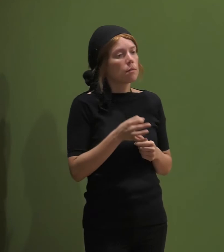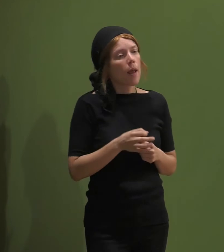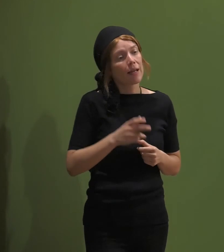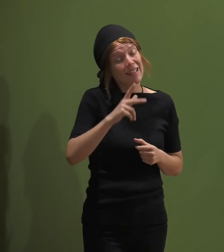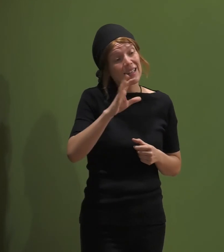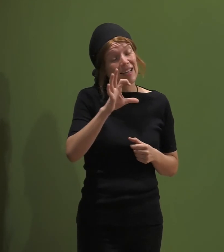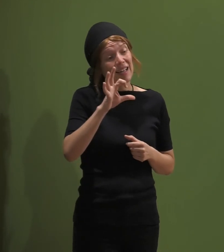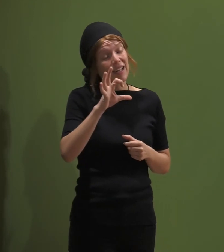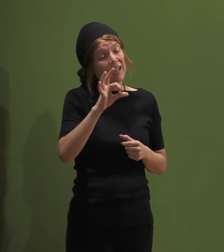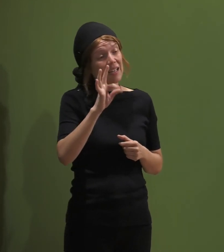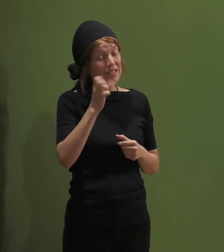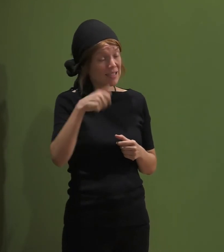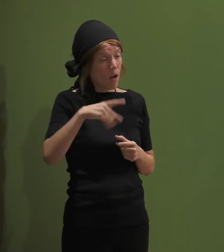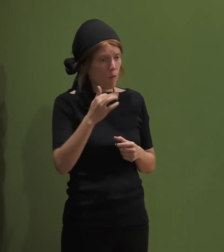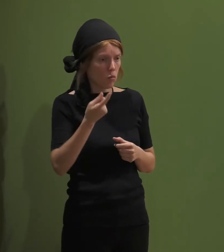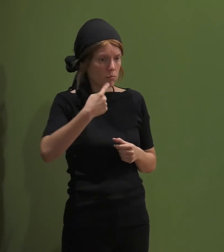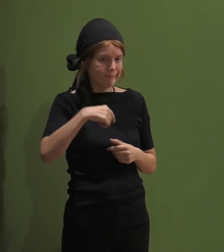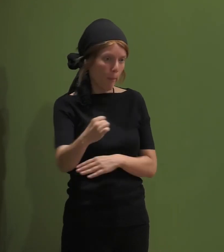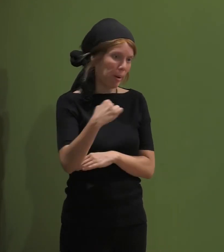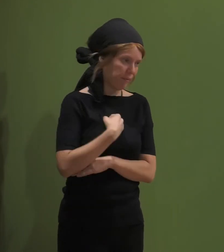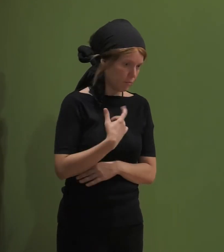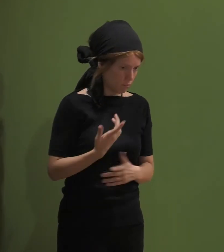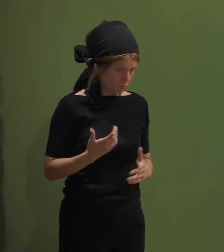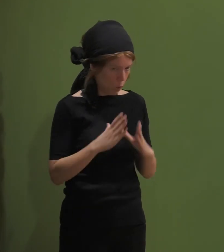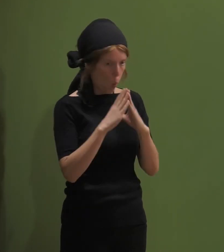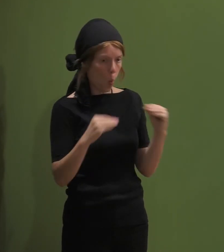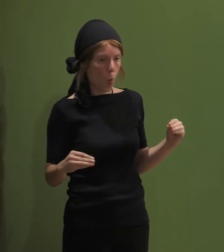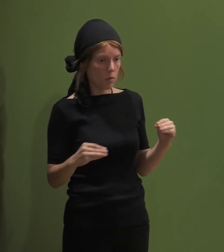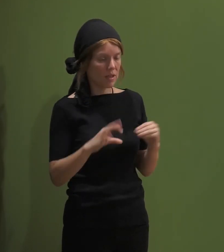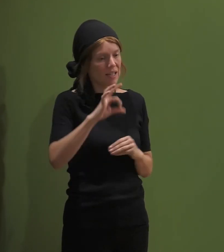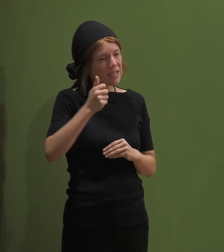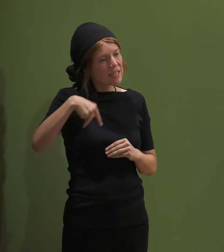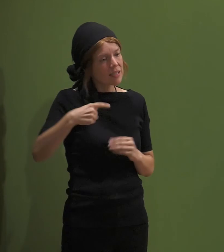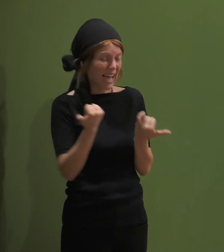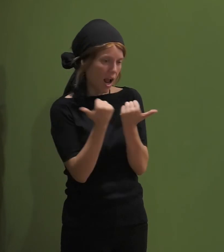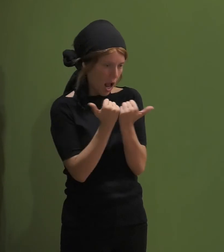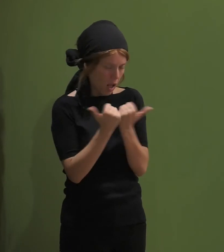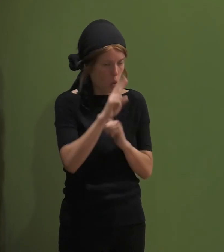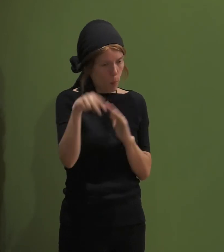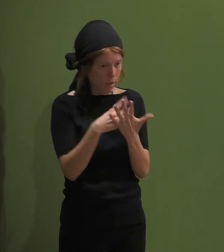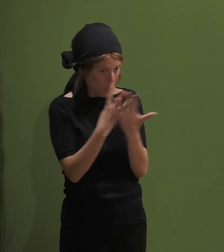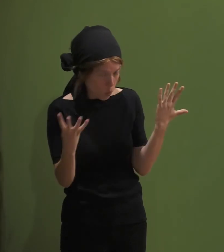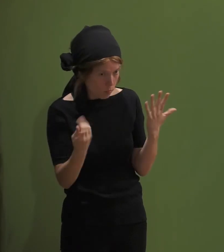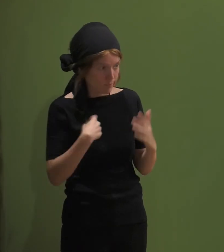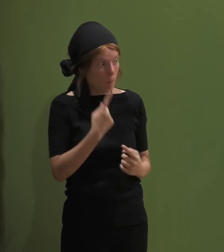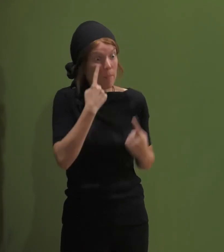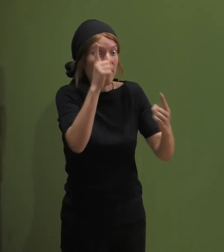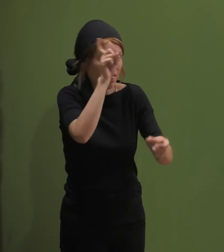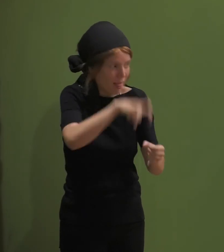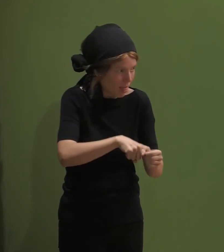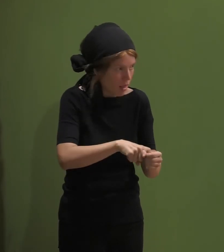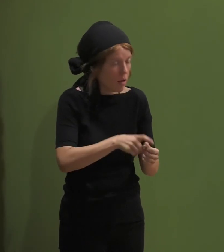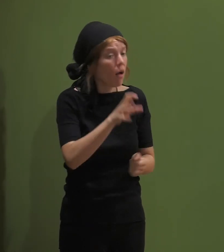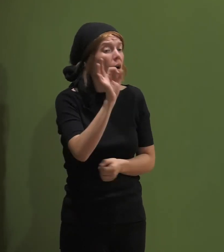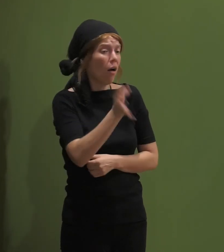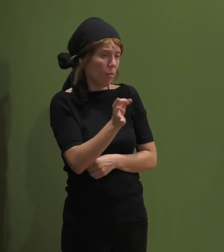Stanford están mejor que nosotros en el ranking de la Universidad de Shanghái 2019, en la que hemos entrado por primera vez, pero